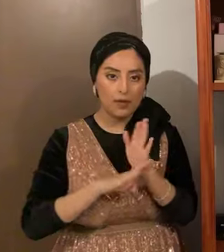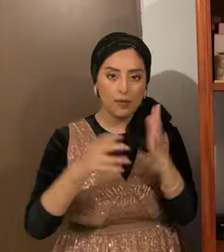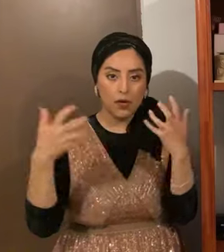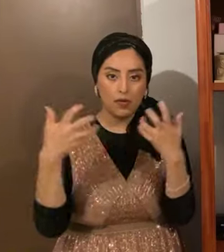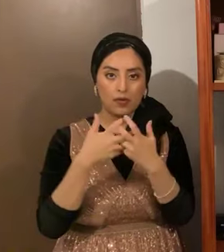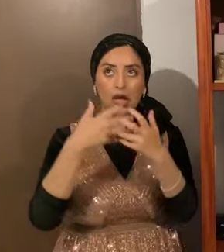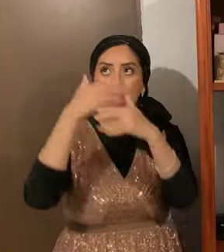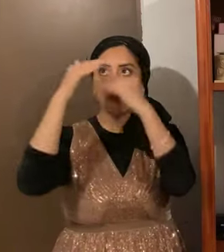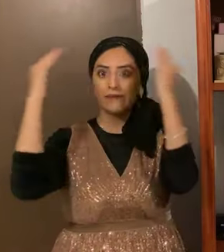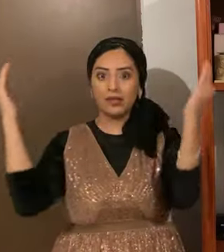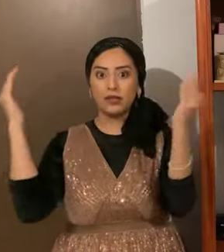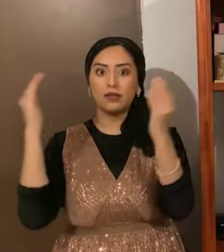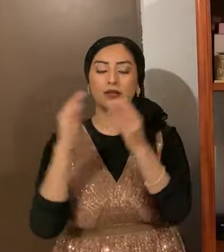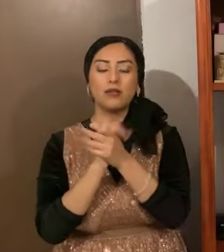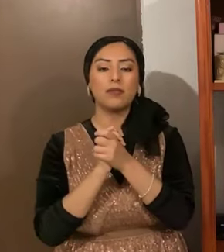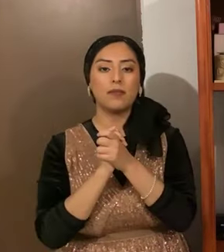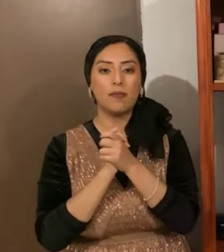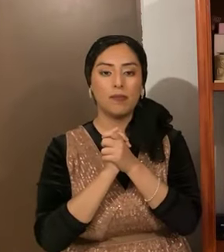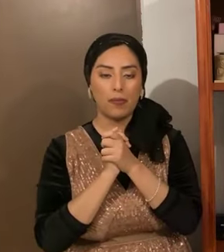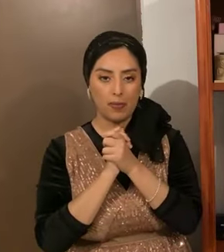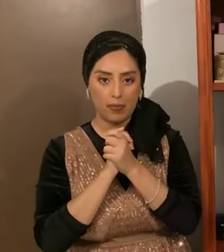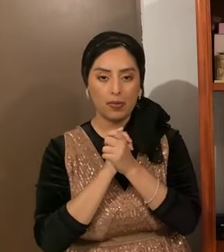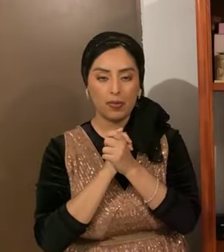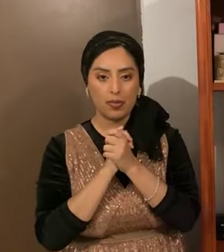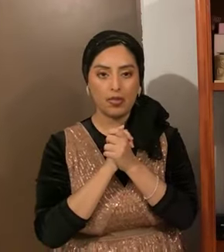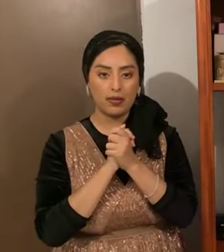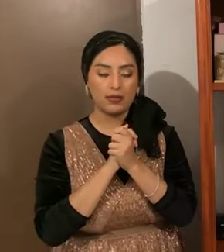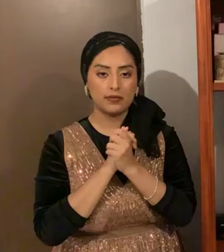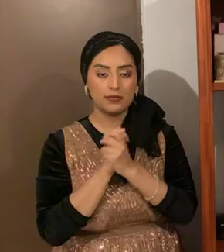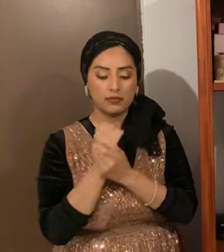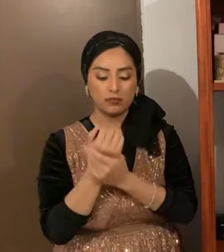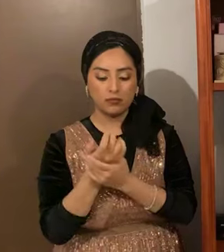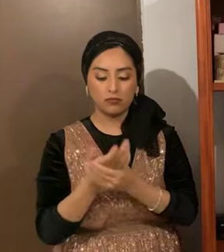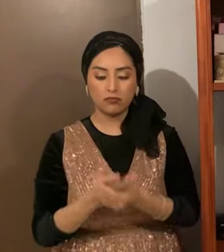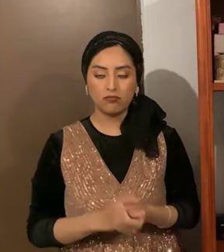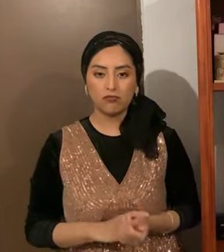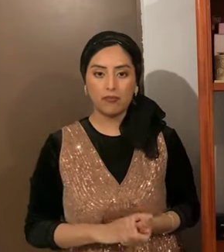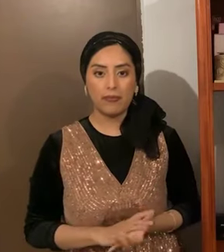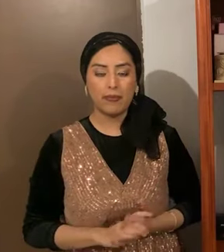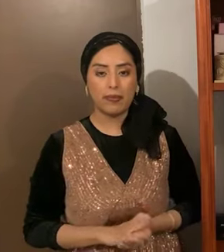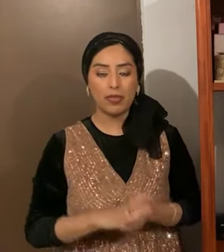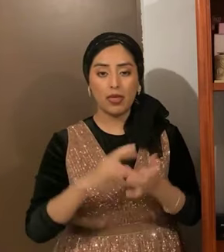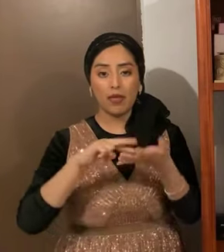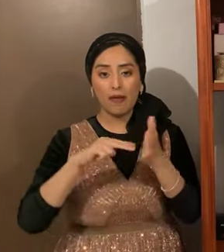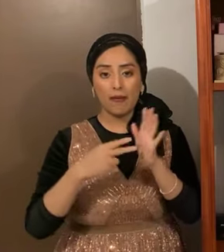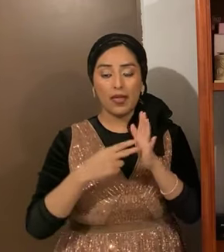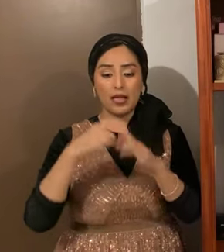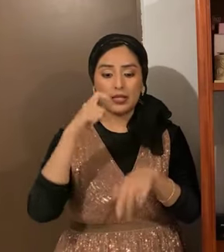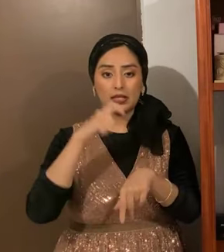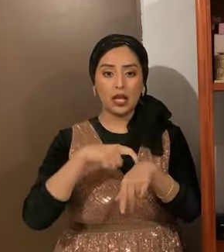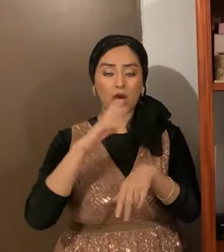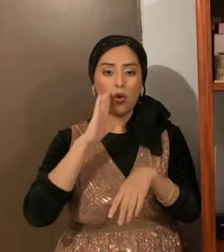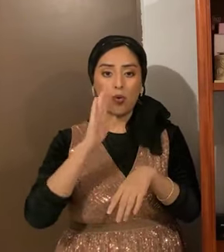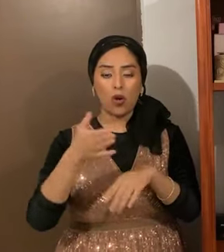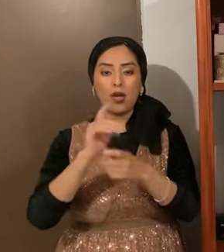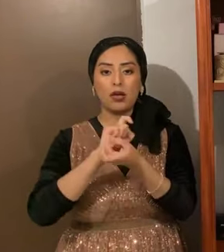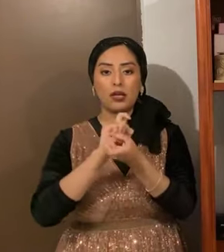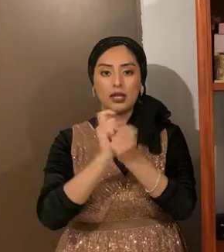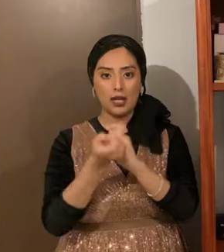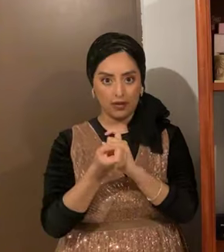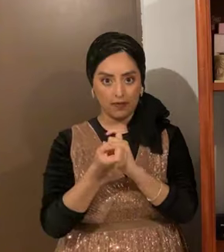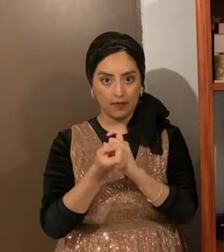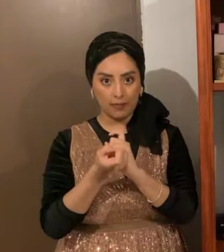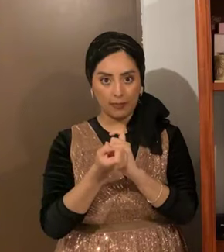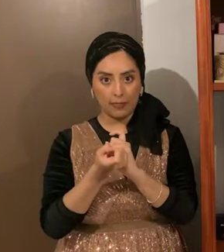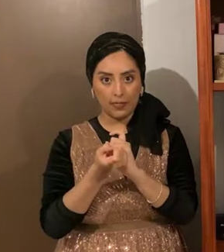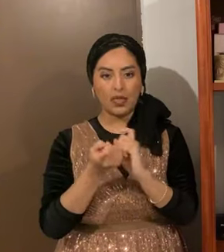del 2019, 2020 y demás, que hubo alineaciones planetarias y desde luego eclipses,